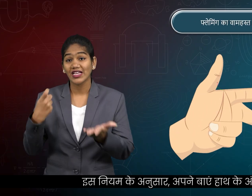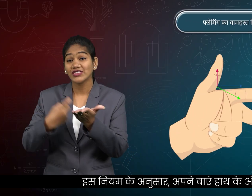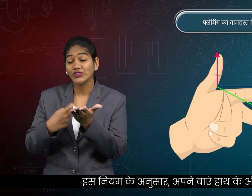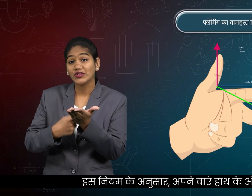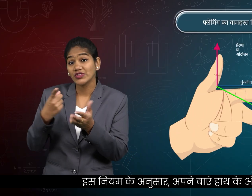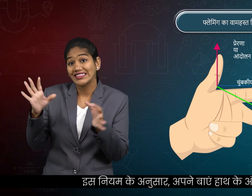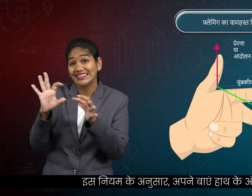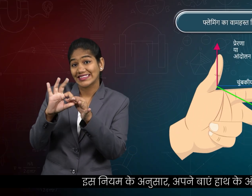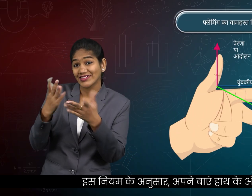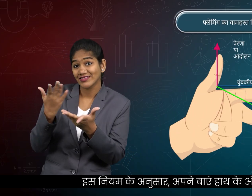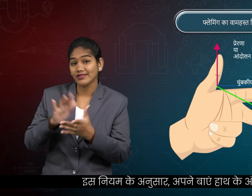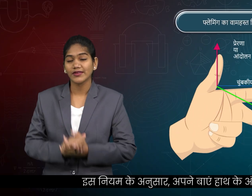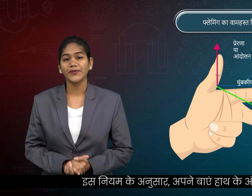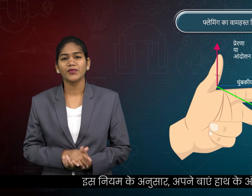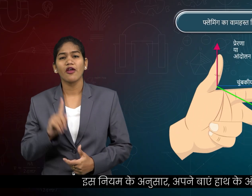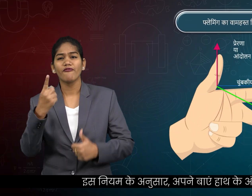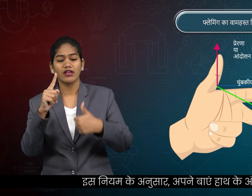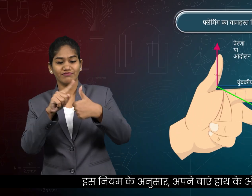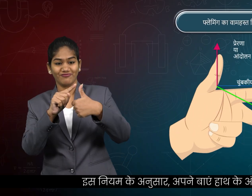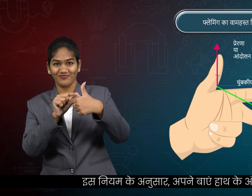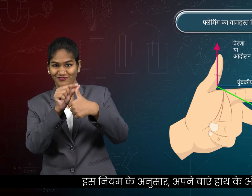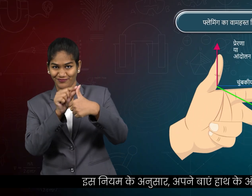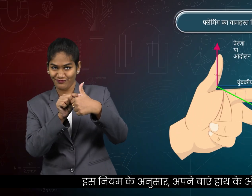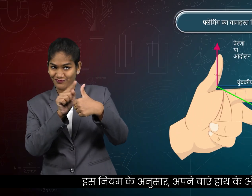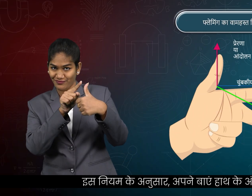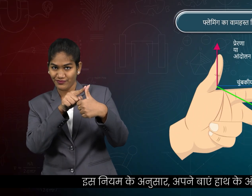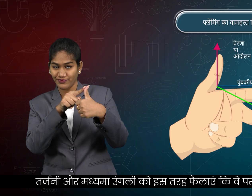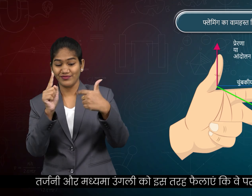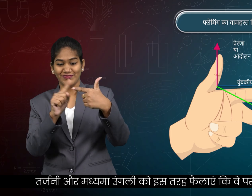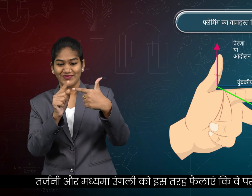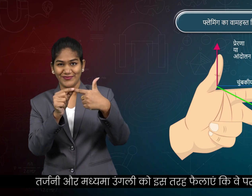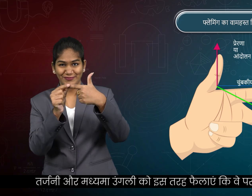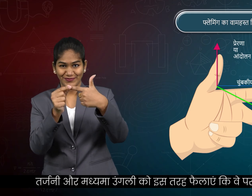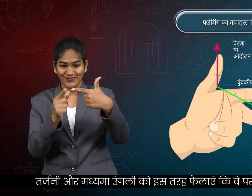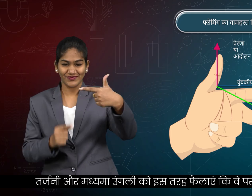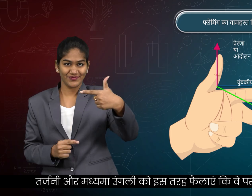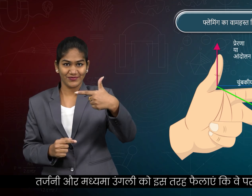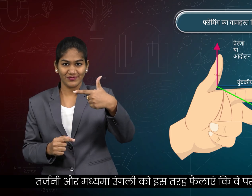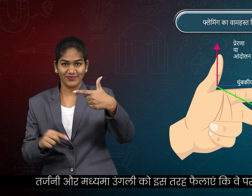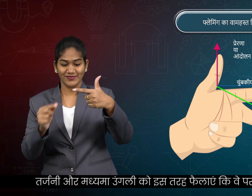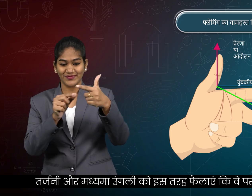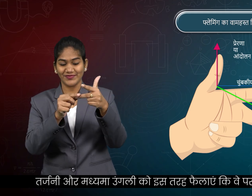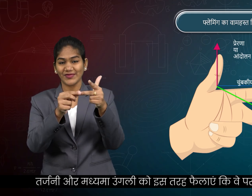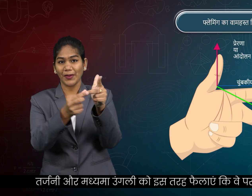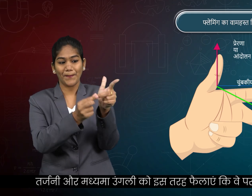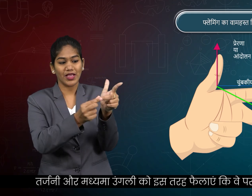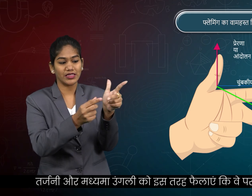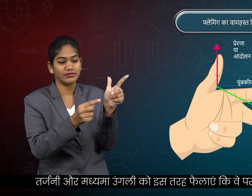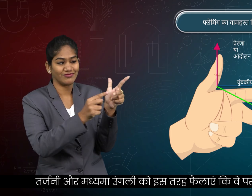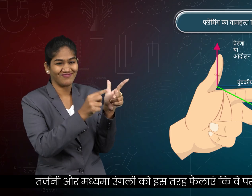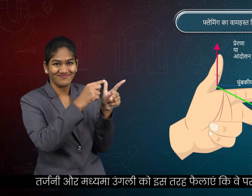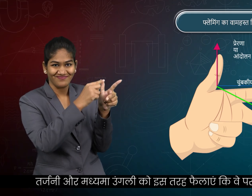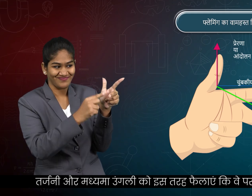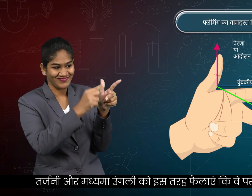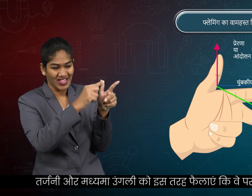इस नियम के अनुसार अपने बाएं हाथ के अंगूठे, तर्जनी और मध्यमा उंगली को